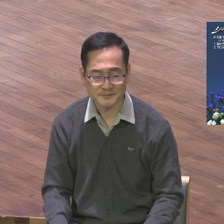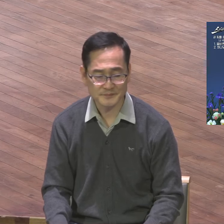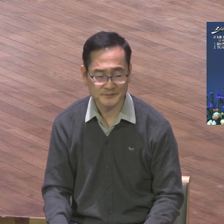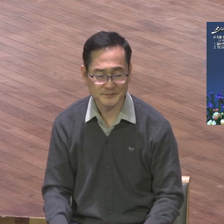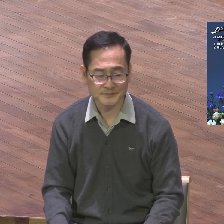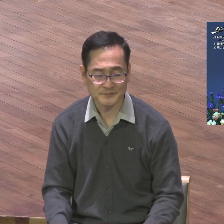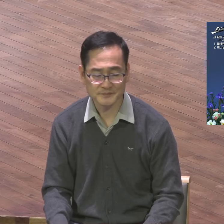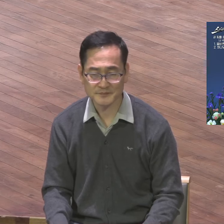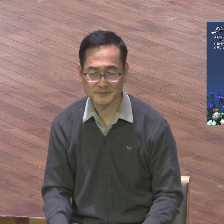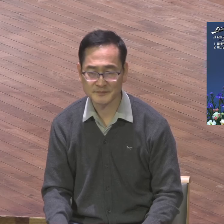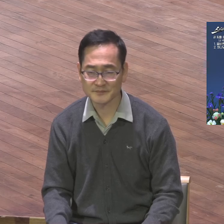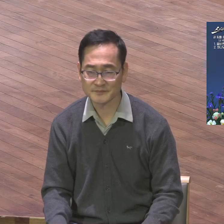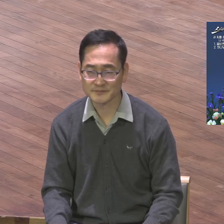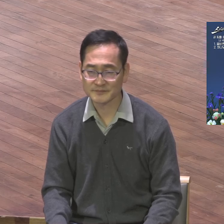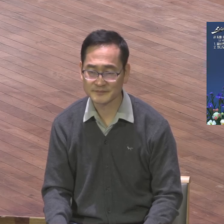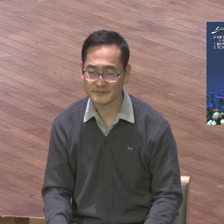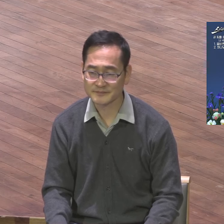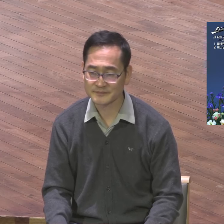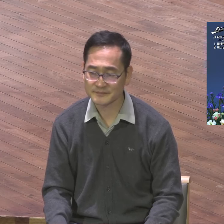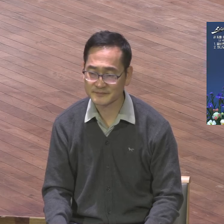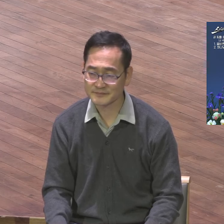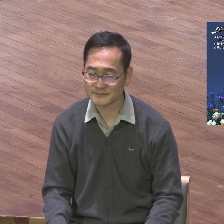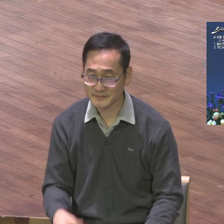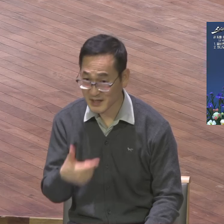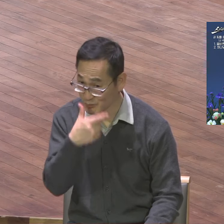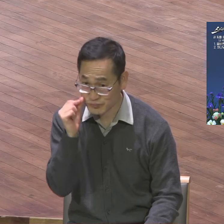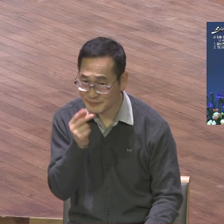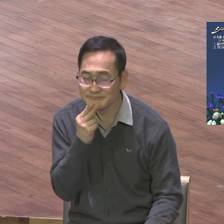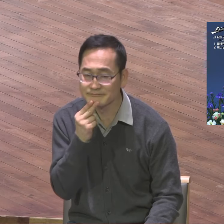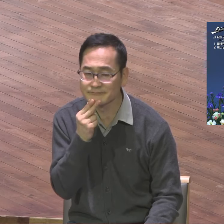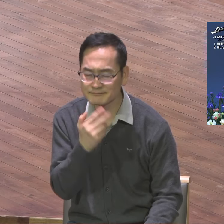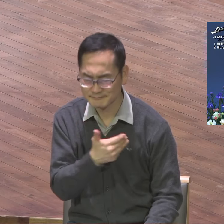없고 모자람이 없고